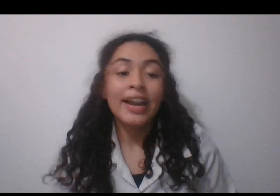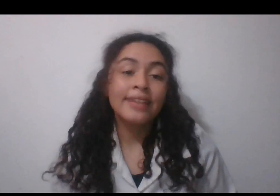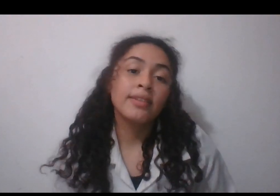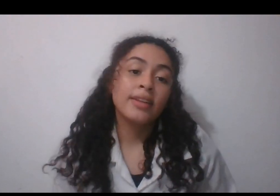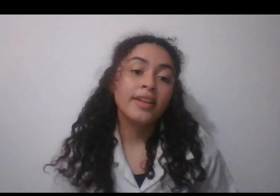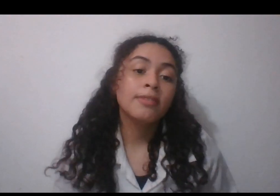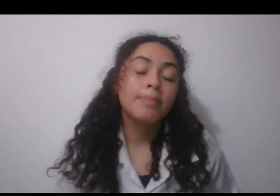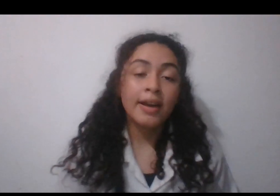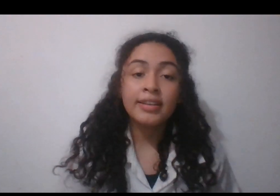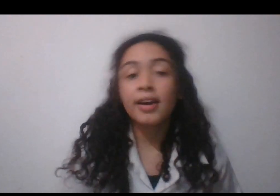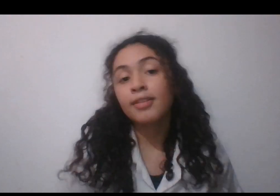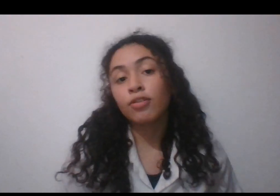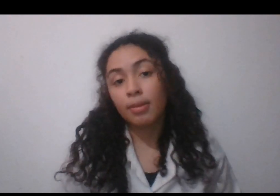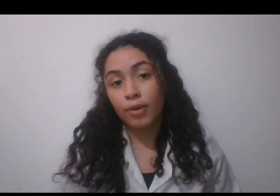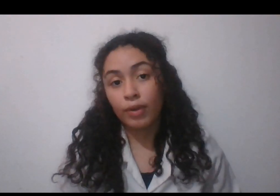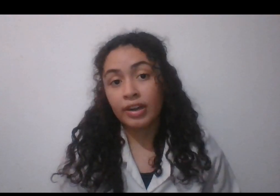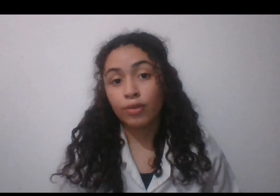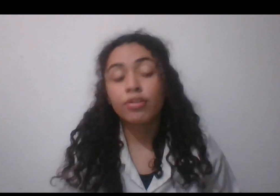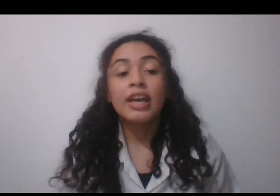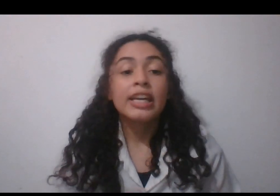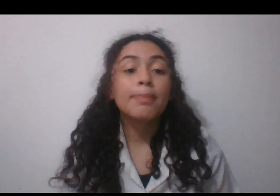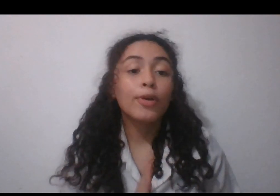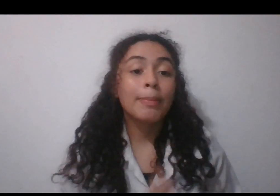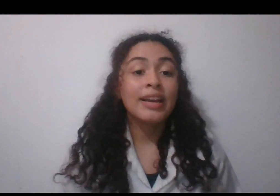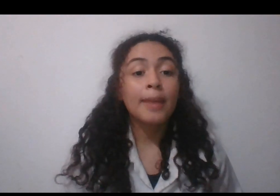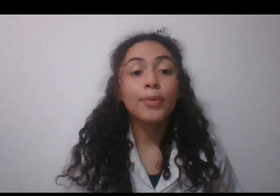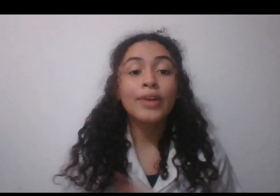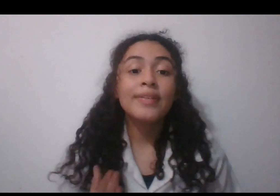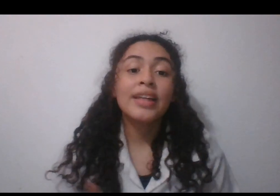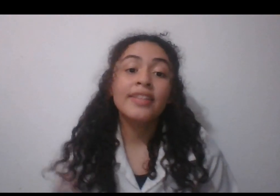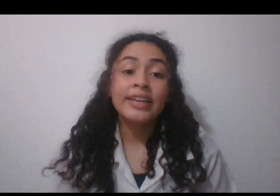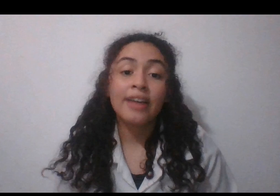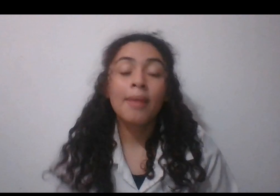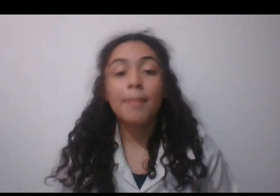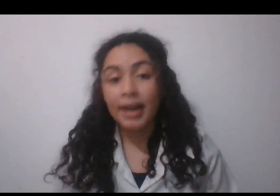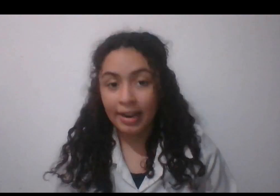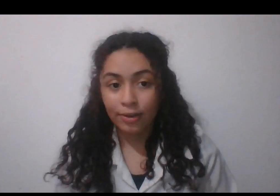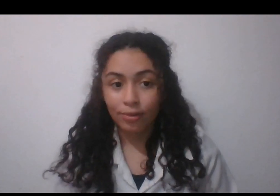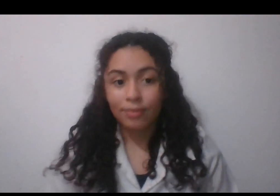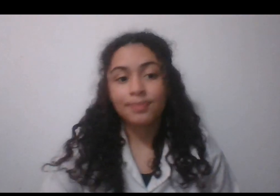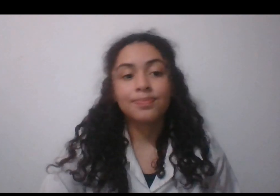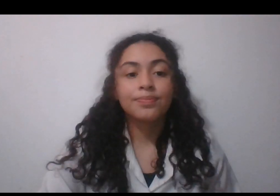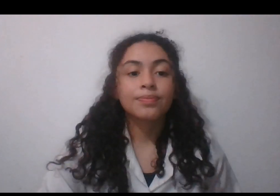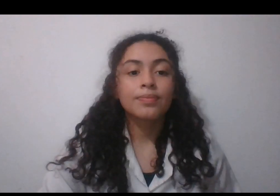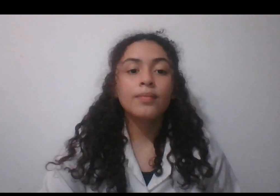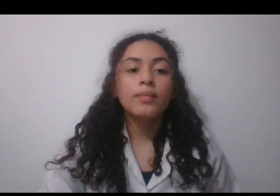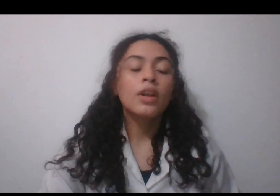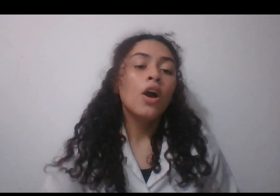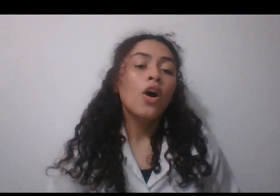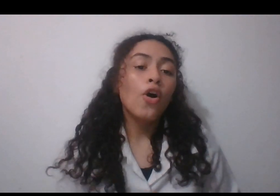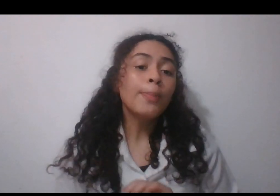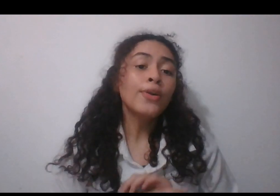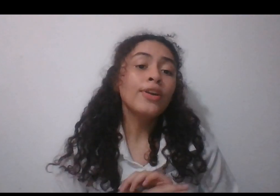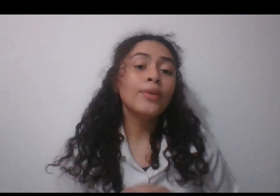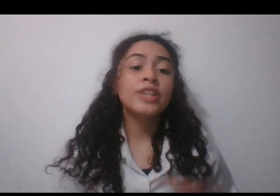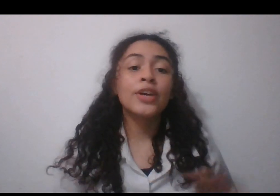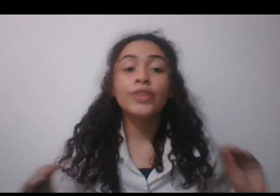las necesidades básicas de los salvadoreños y por velar por una vida digna para ellos. Hoy por hoy la lucha